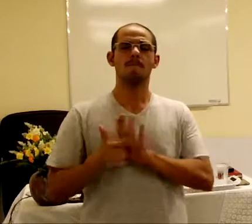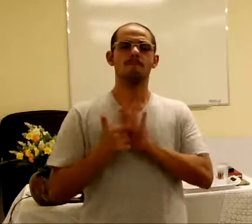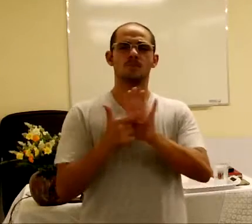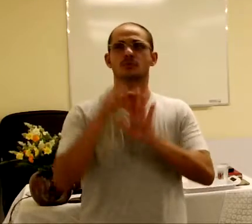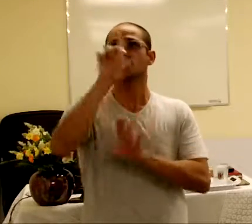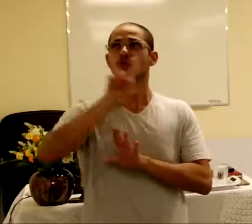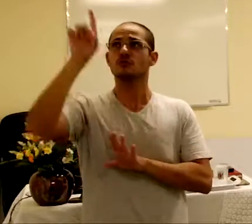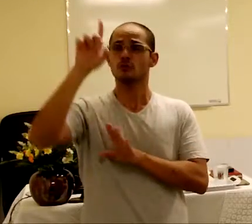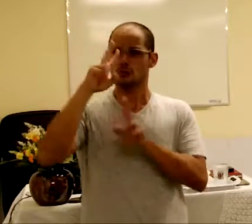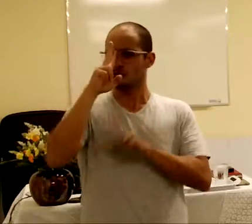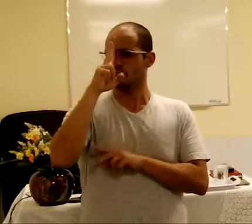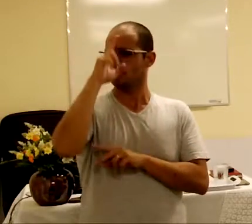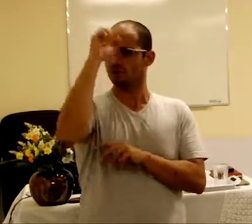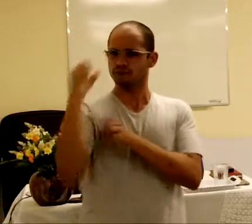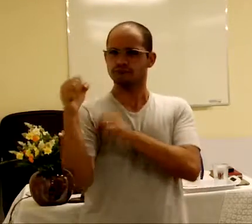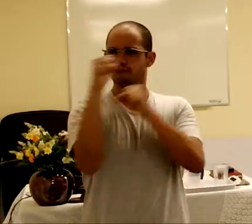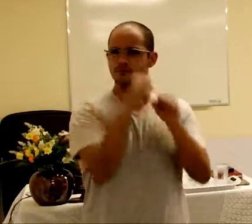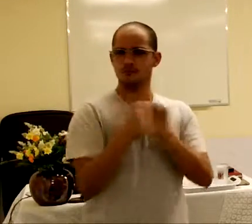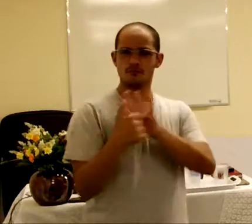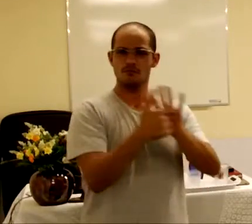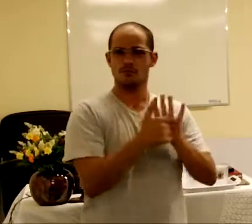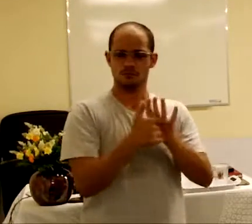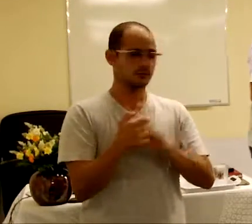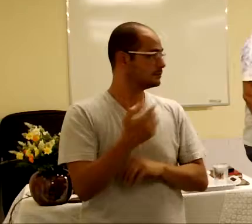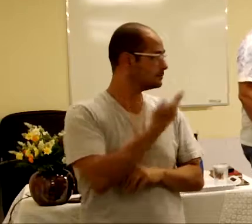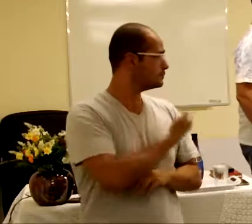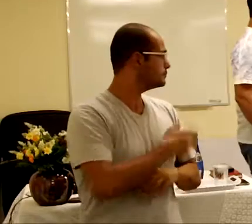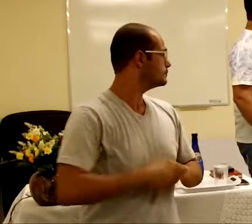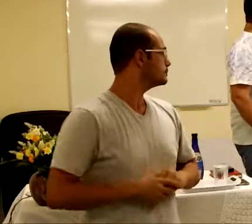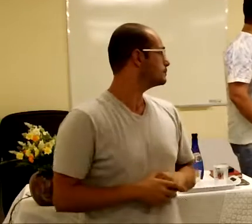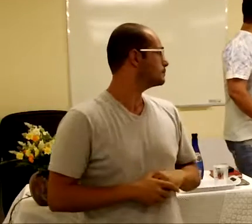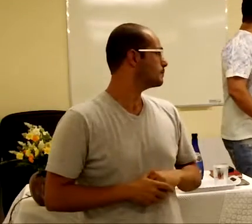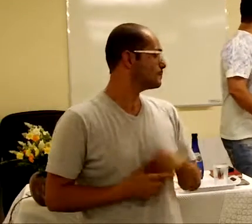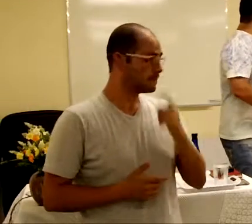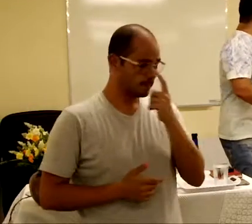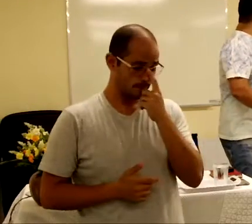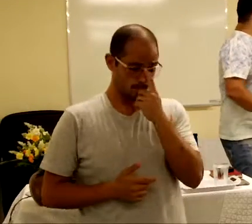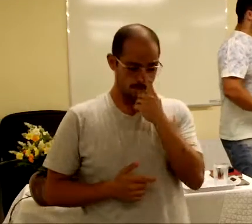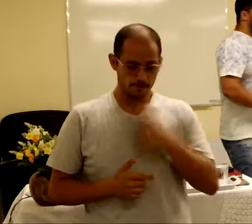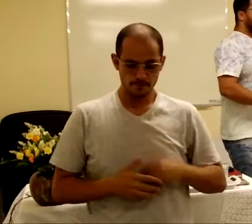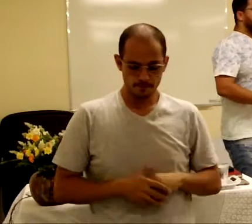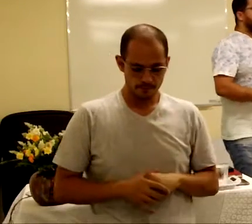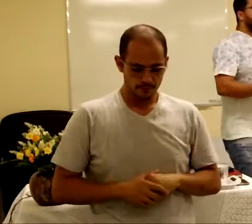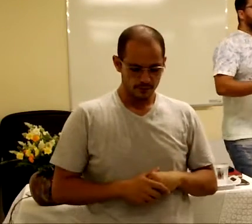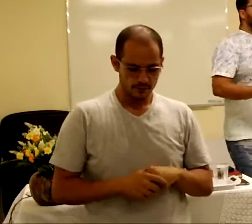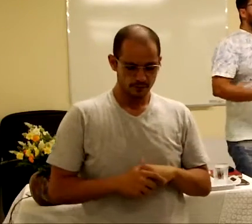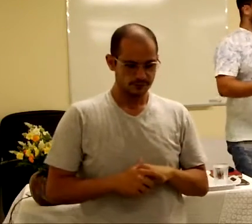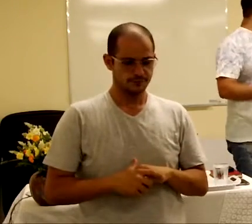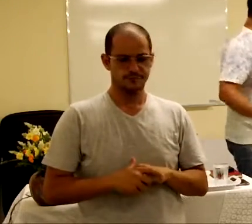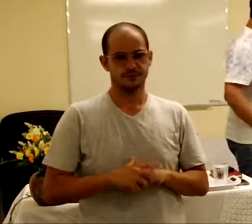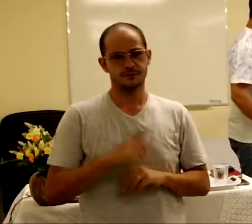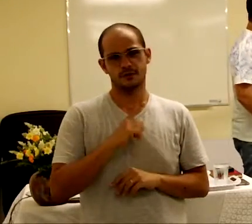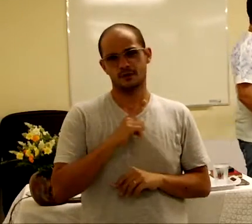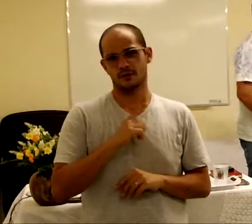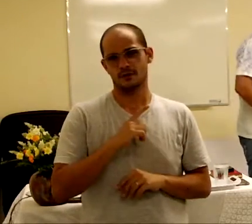divina, da presença divina. Né? Também outro aspecto importante. Aí você vai ver, tem vários,